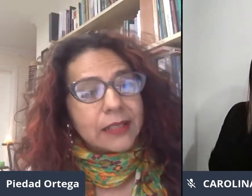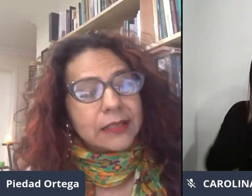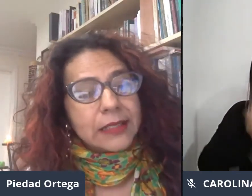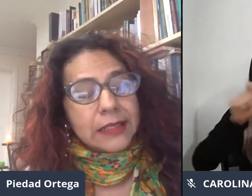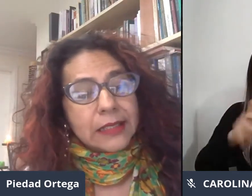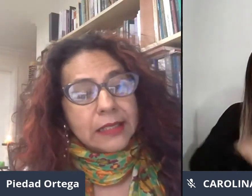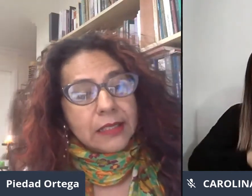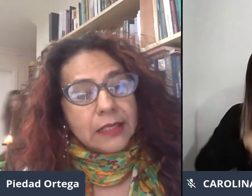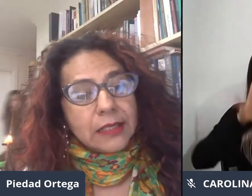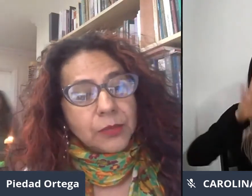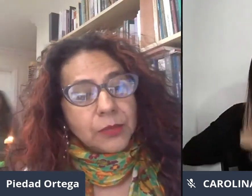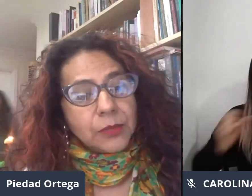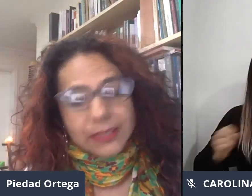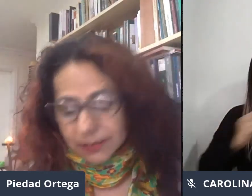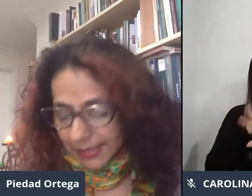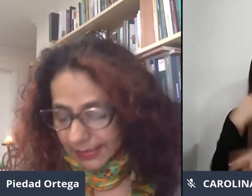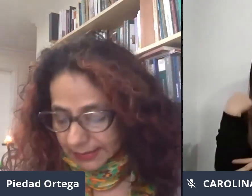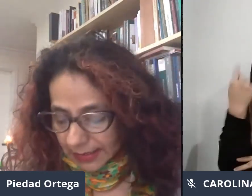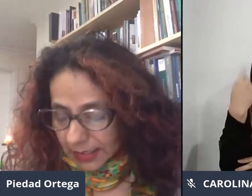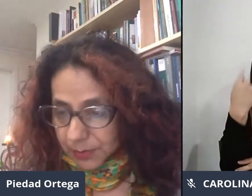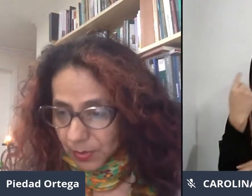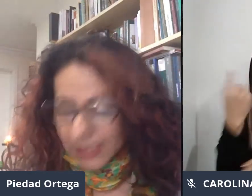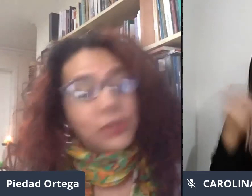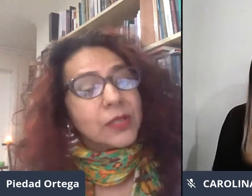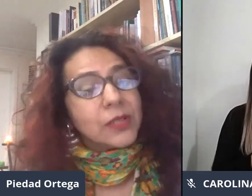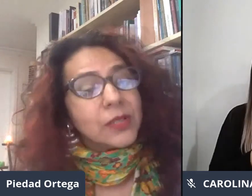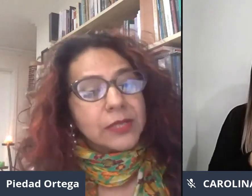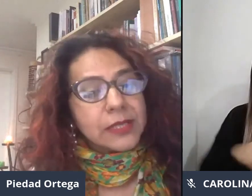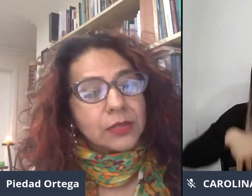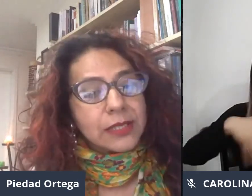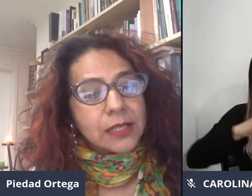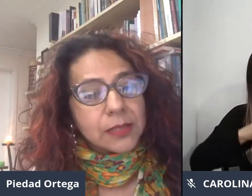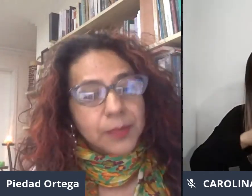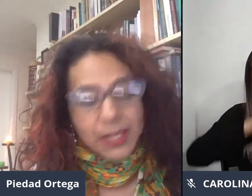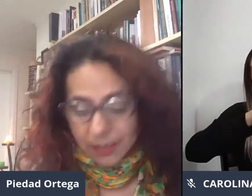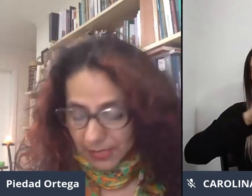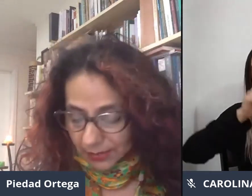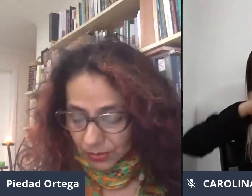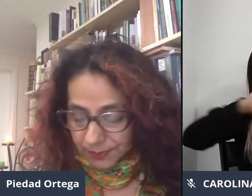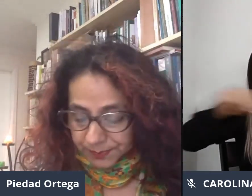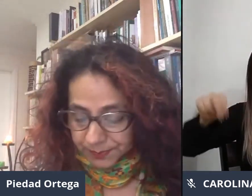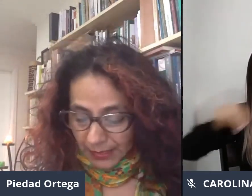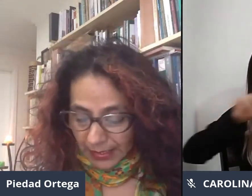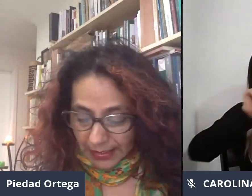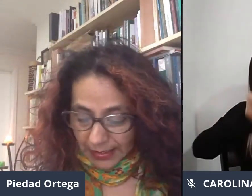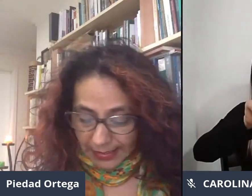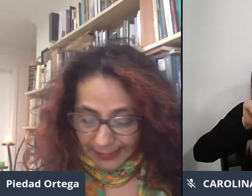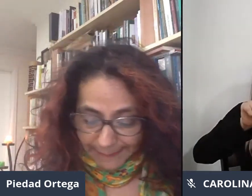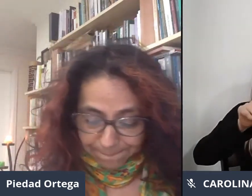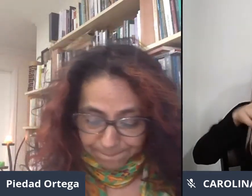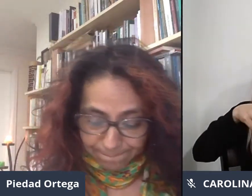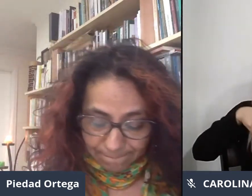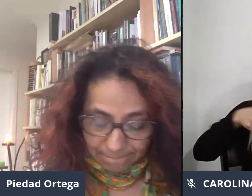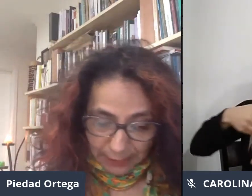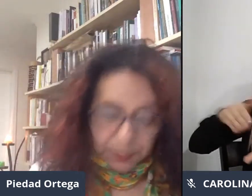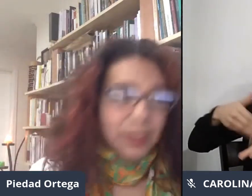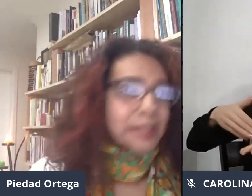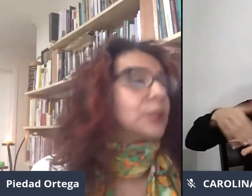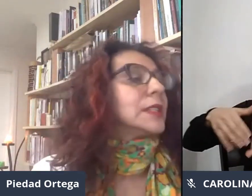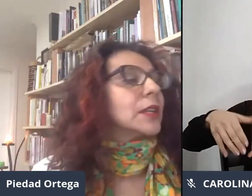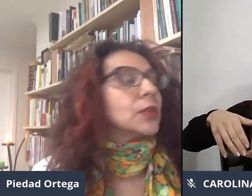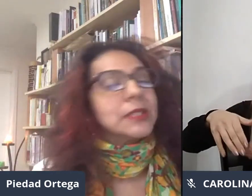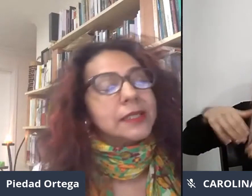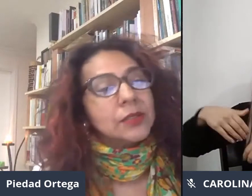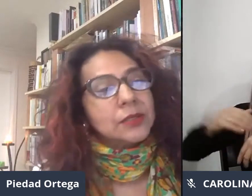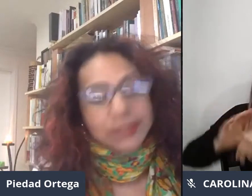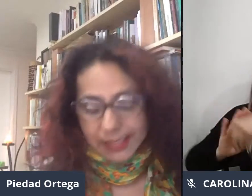política, muy especialmente las poblaciones en condiciones de desplazamiento, las